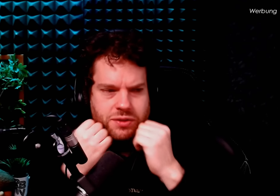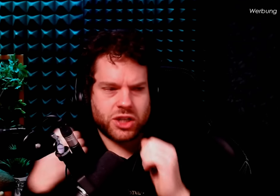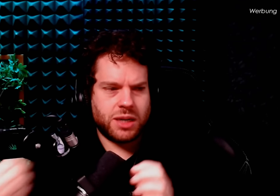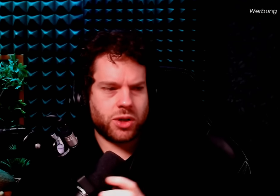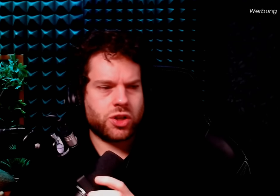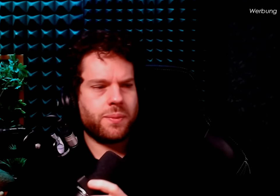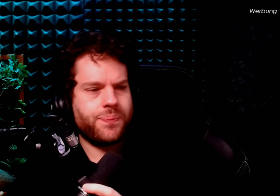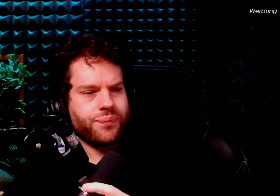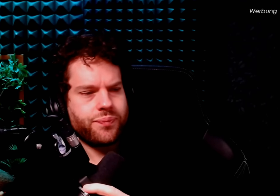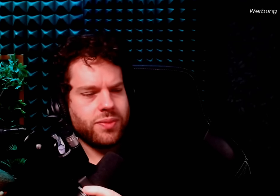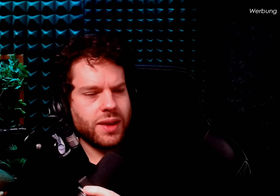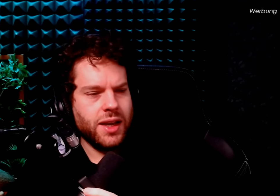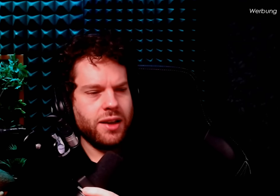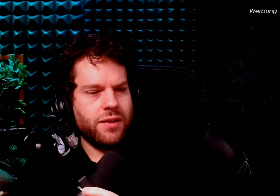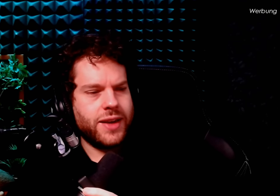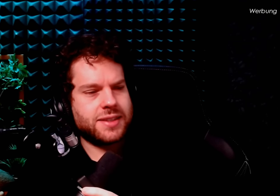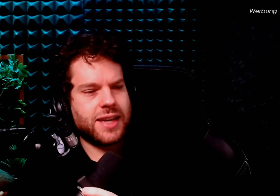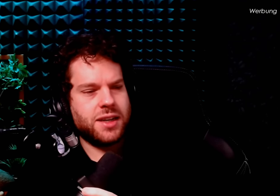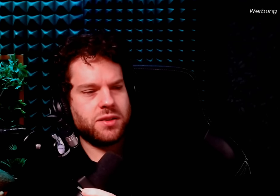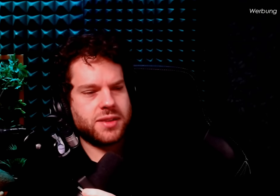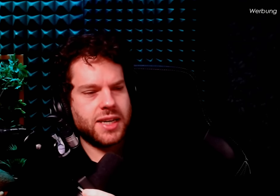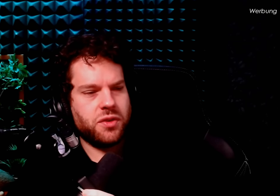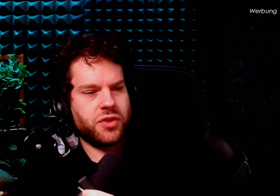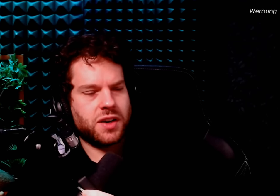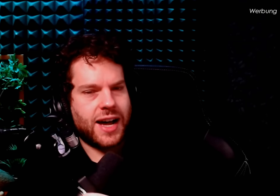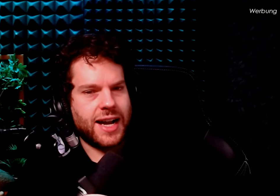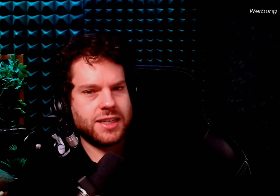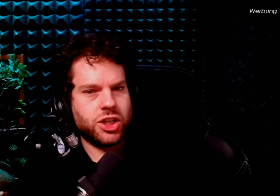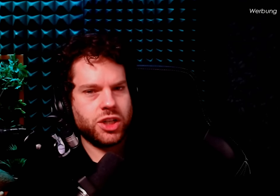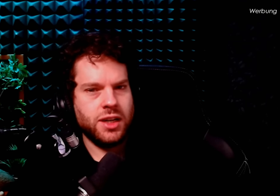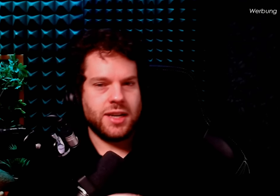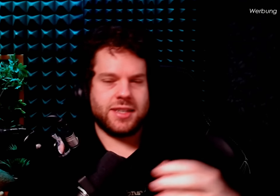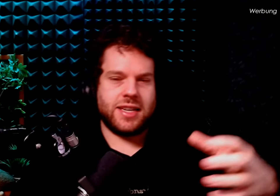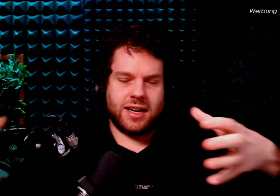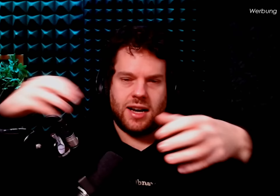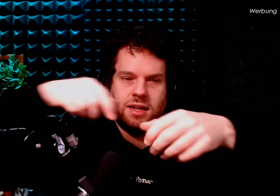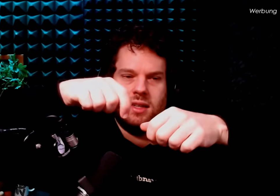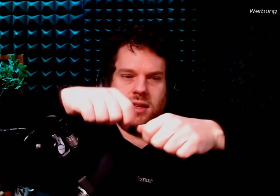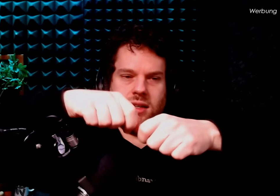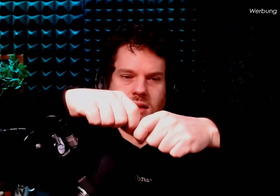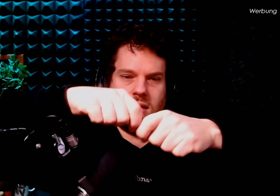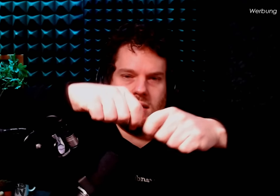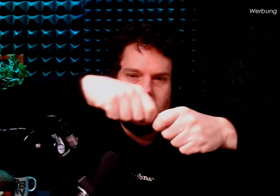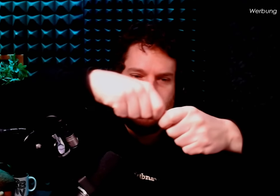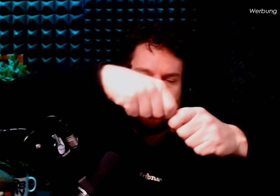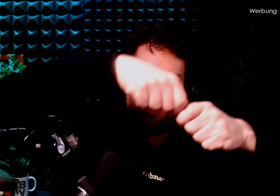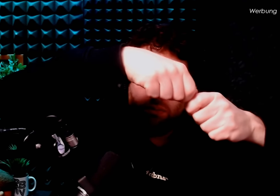das versteht man schon. Welches Zeichen für Quarktasche? Das ist ja klar. Tasche.